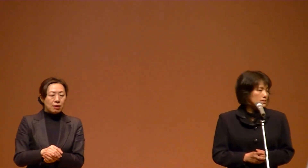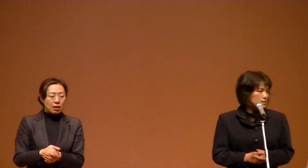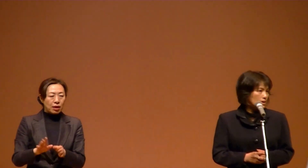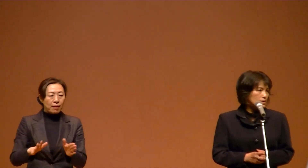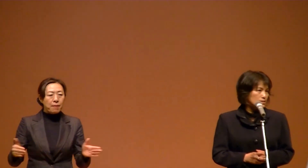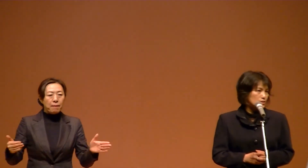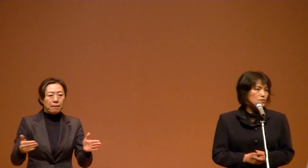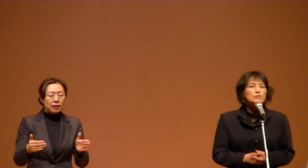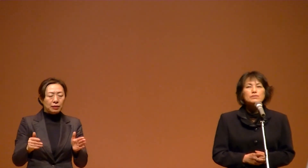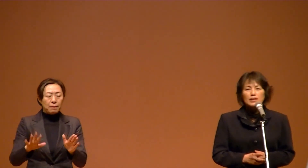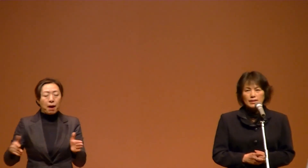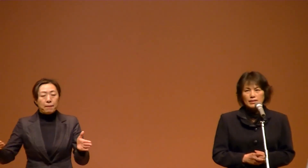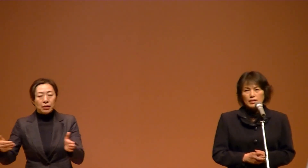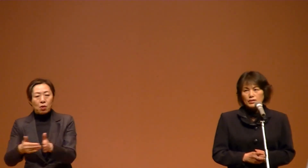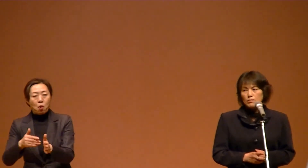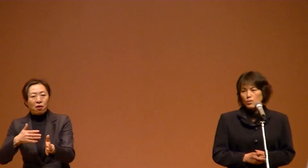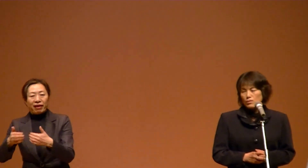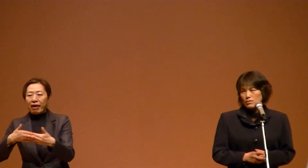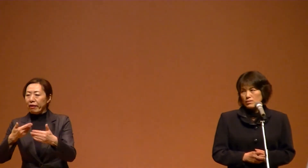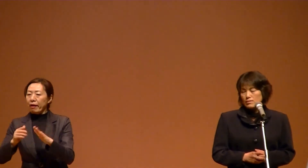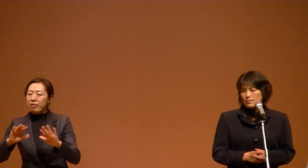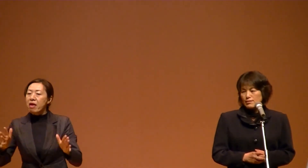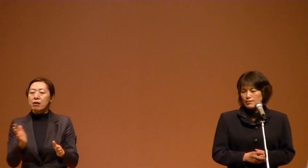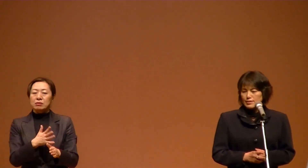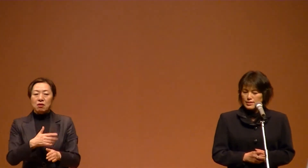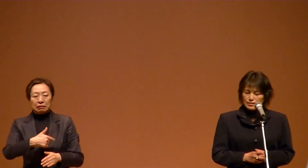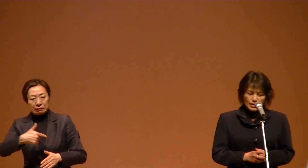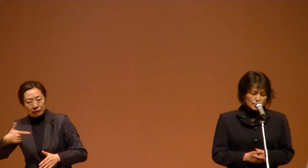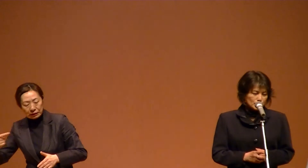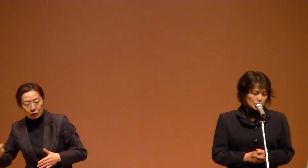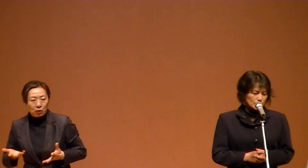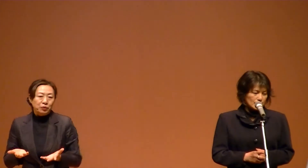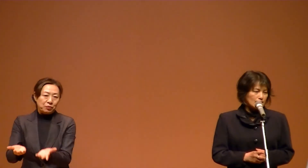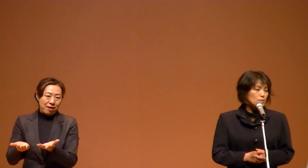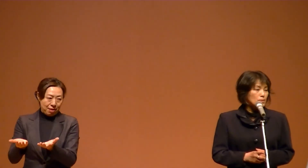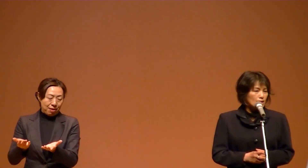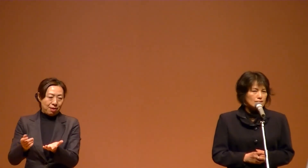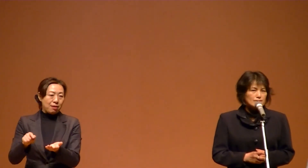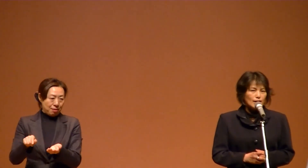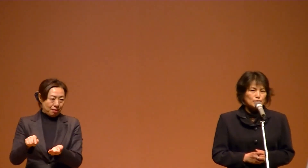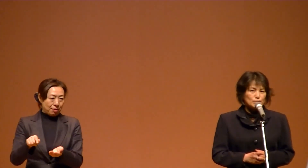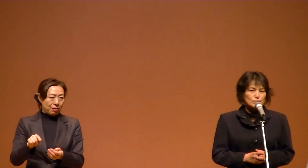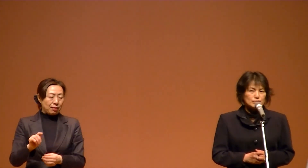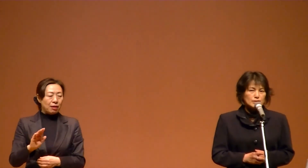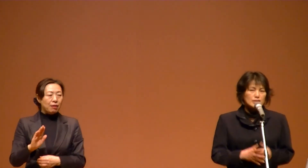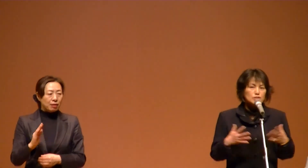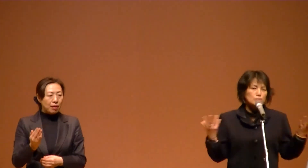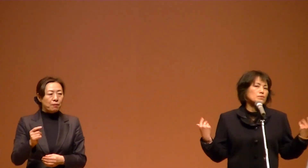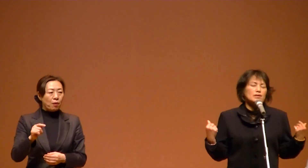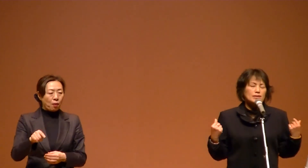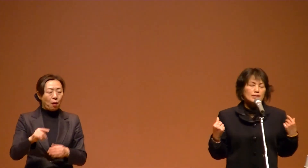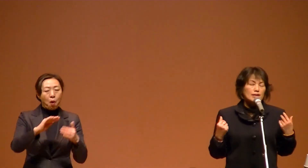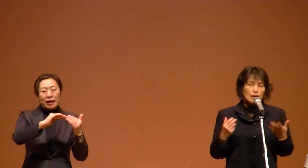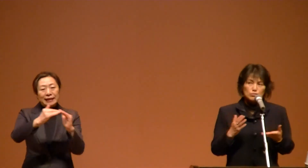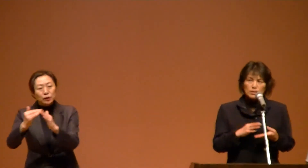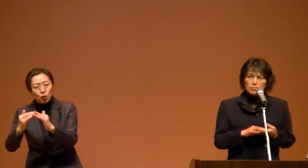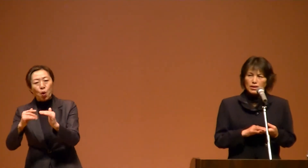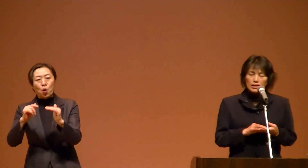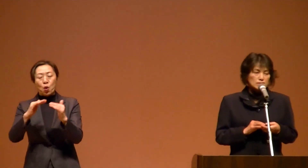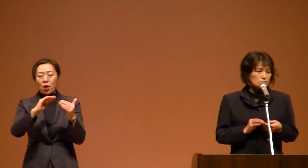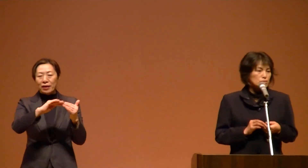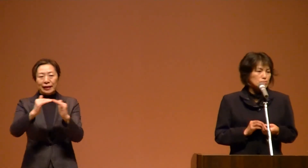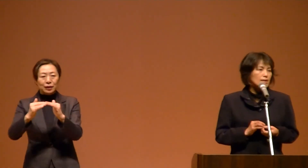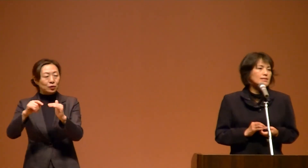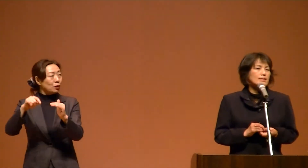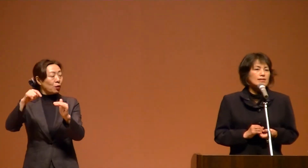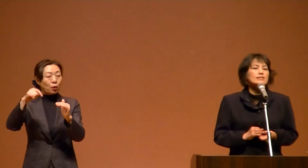今までにないすごい揺れで、でも気仙大工のせいかどうか近所の窓ガ